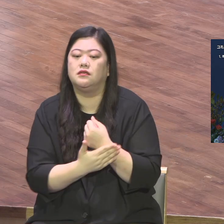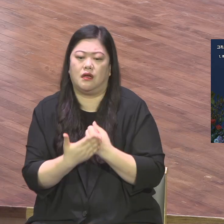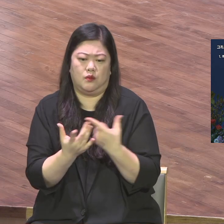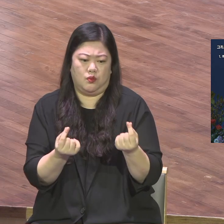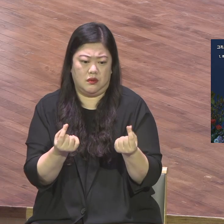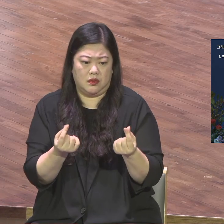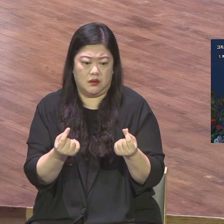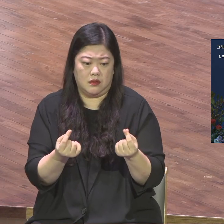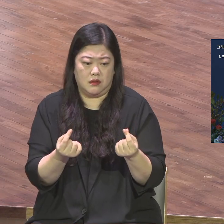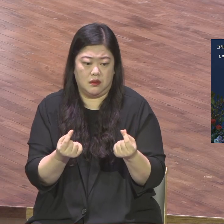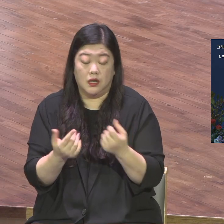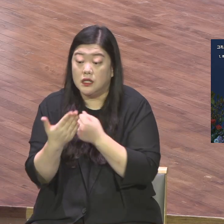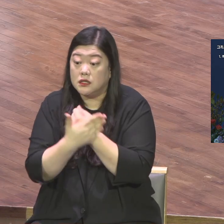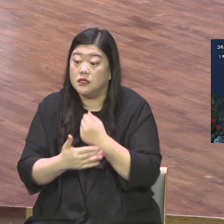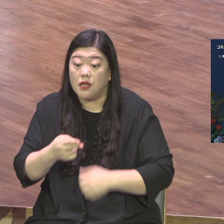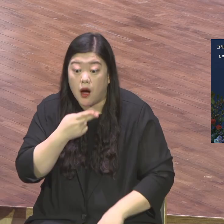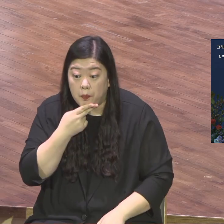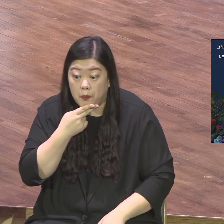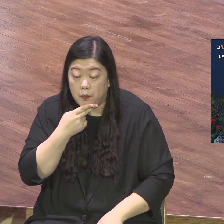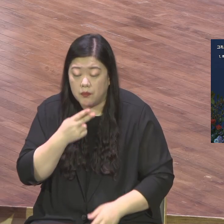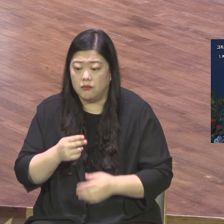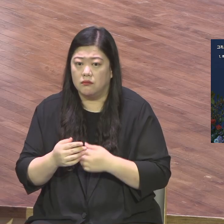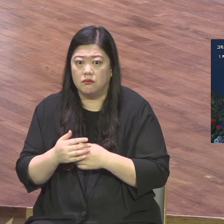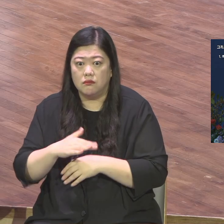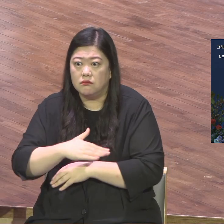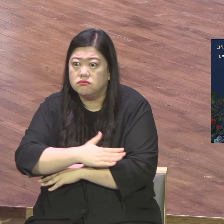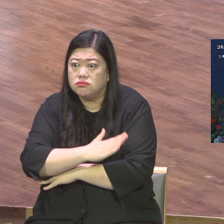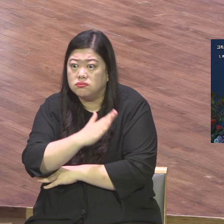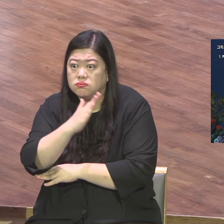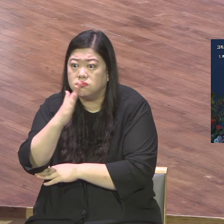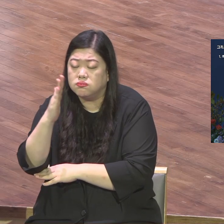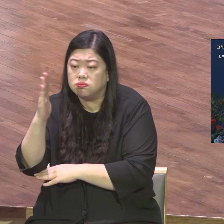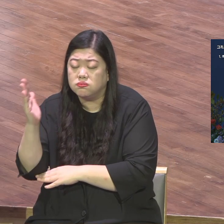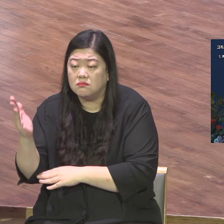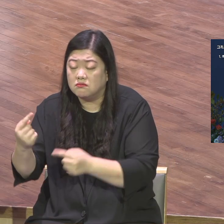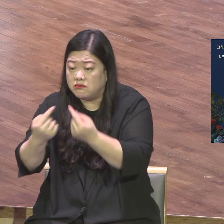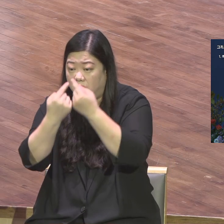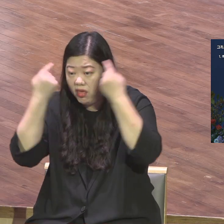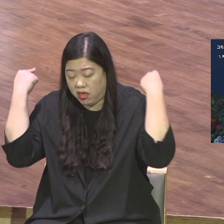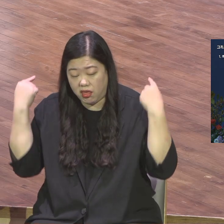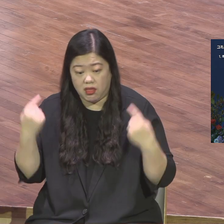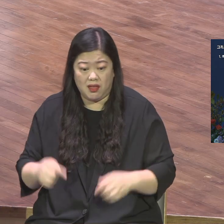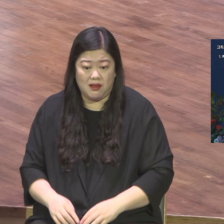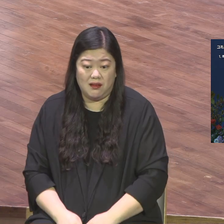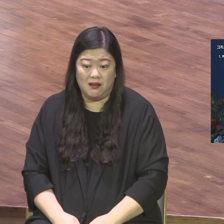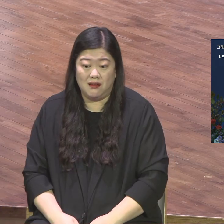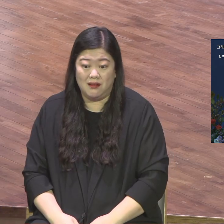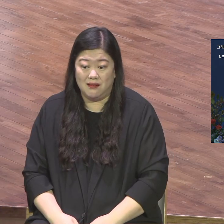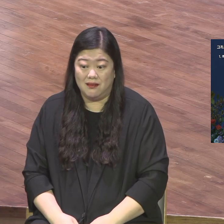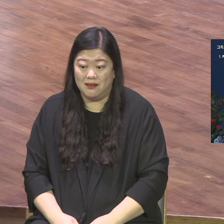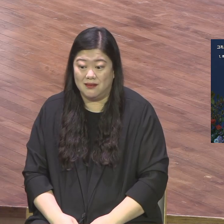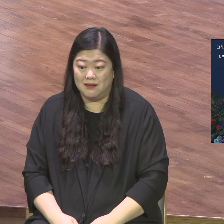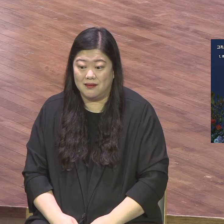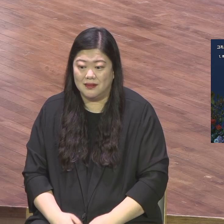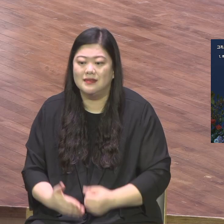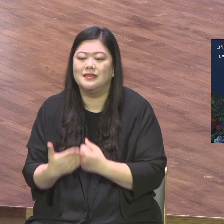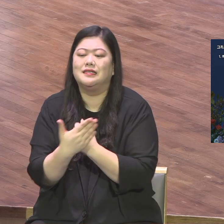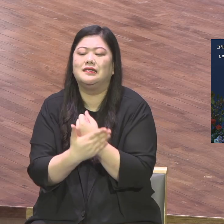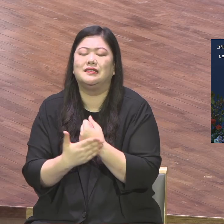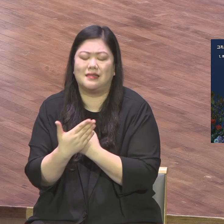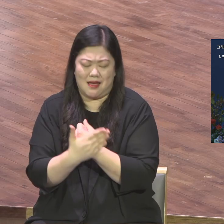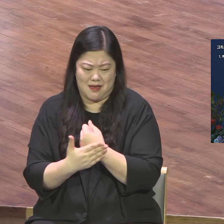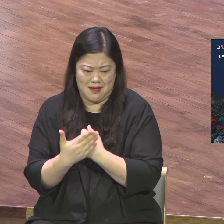은혜로. 이 구원받은 사람의 특징이요. 은혜 받은 사람의 특징입니다. 제대로 받으면 하나님의 은혜로.